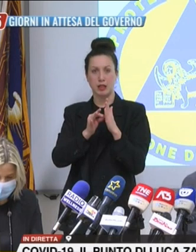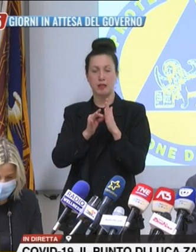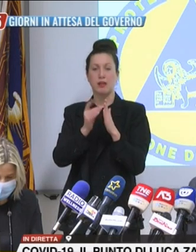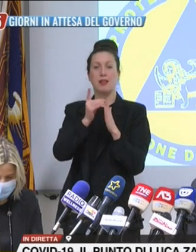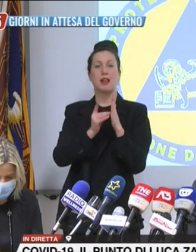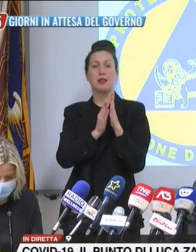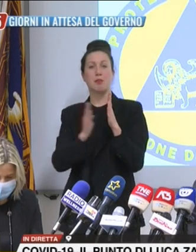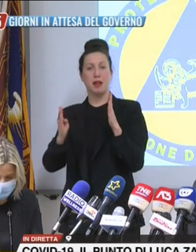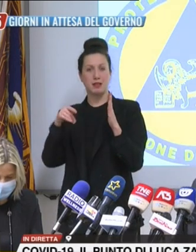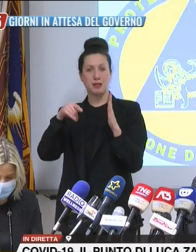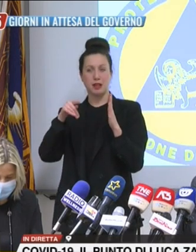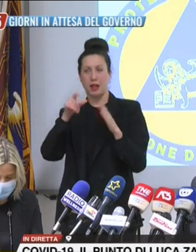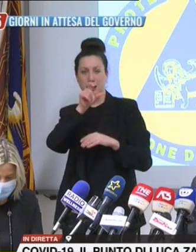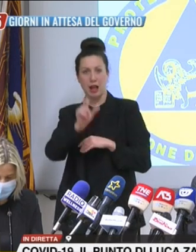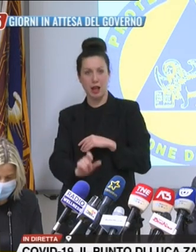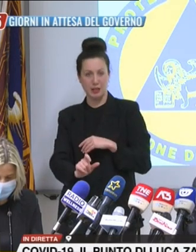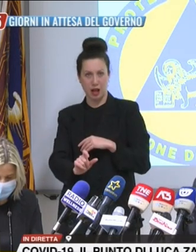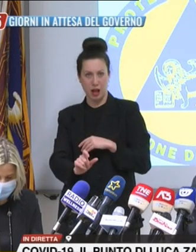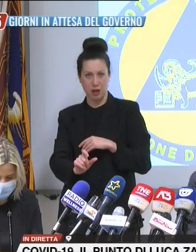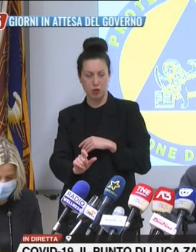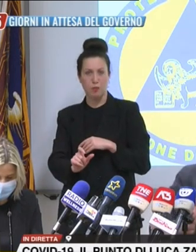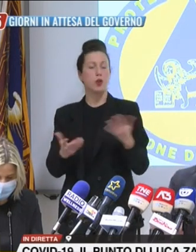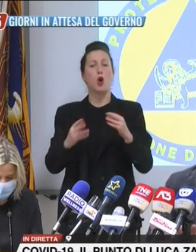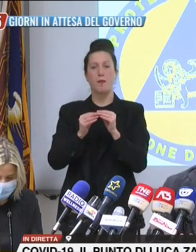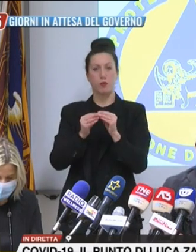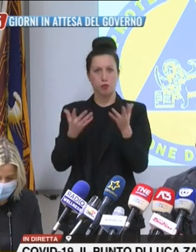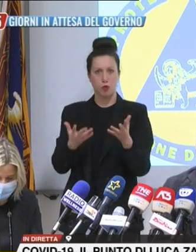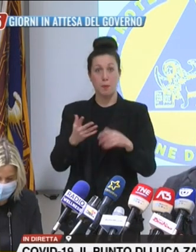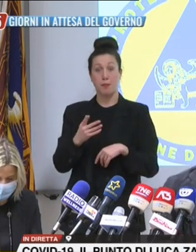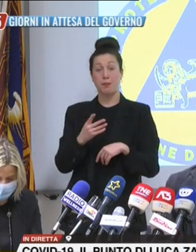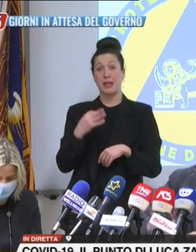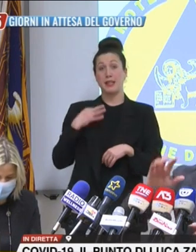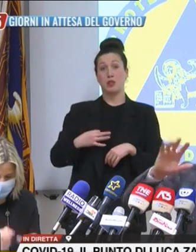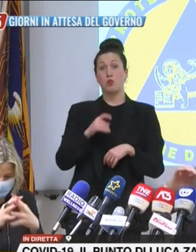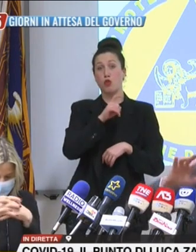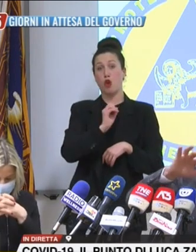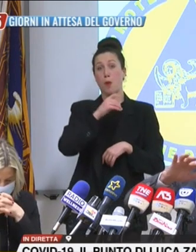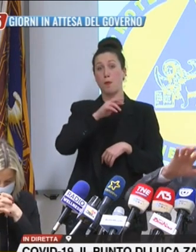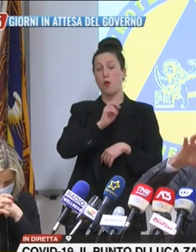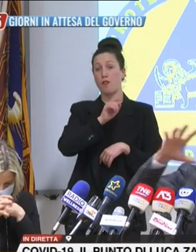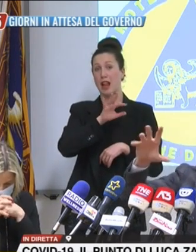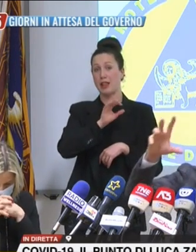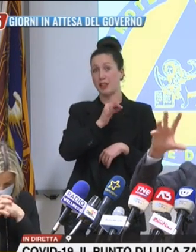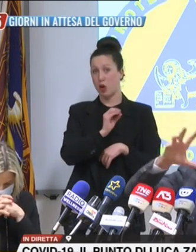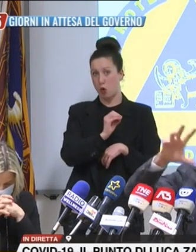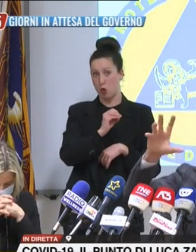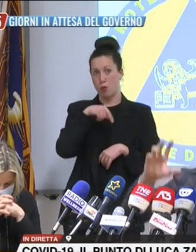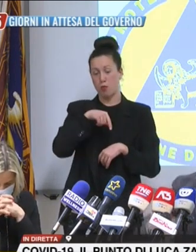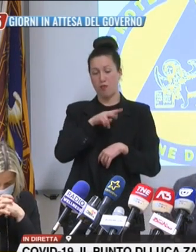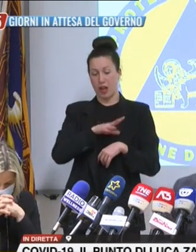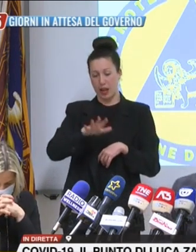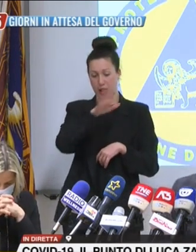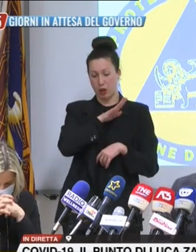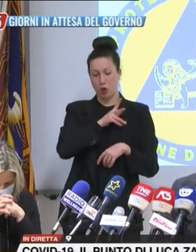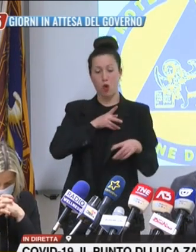che tu sequenzi, il nostro zoo profilattico sequenzia e carica nel database nazionale in modo tale che tutti entrano e vedono un po' cosa